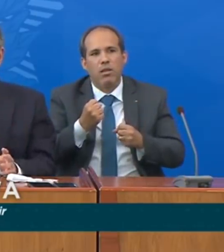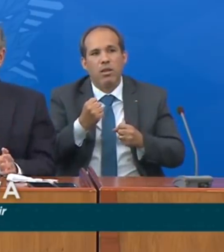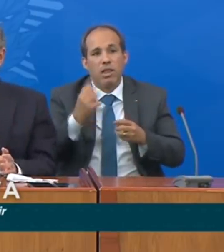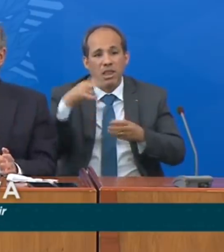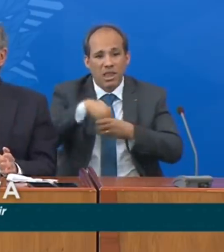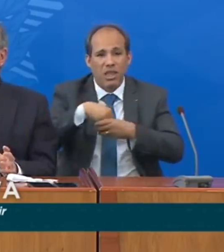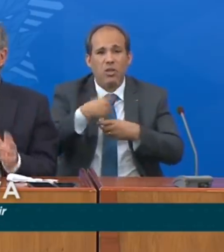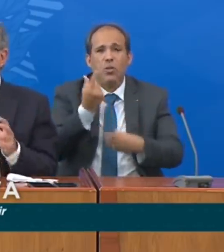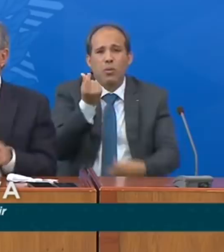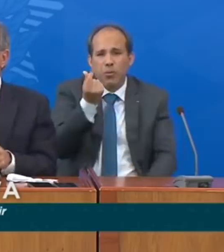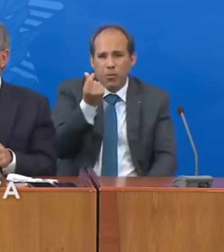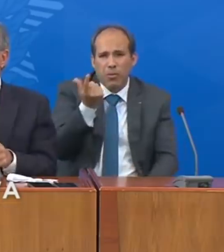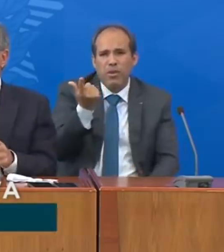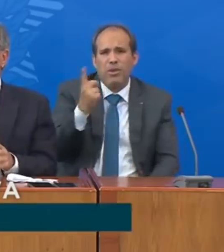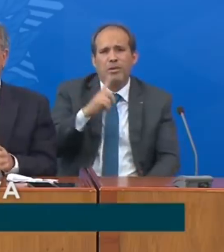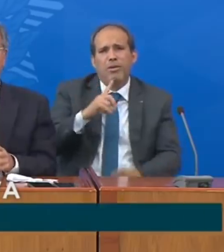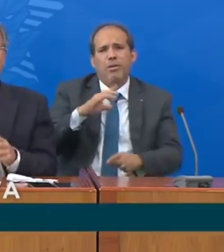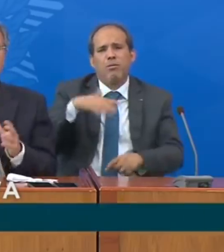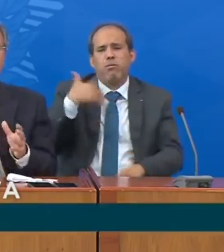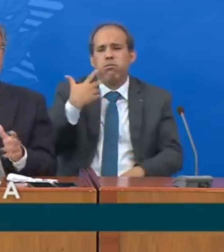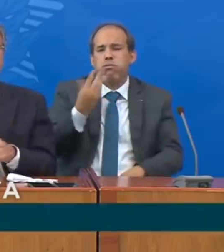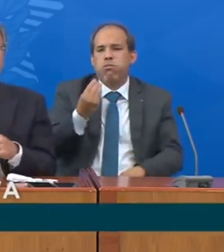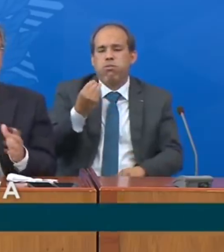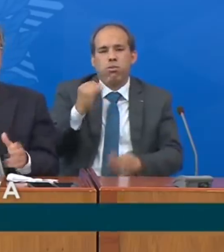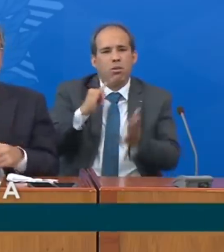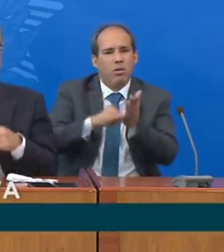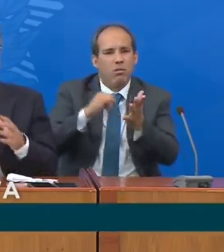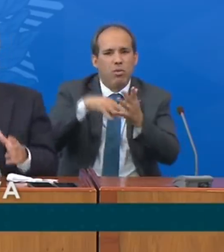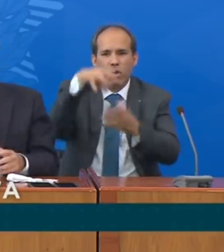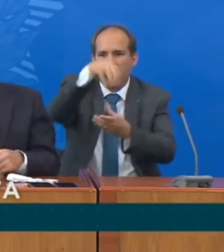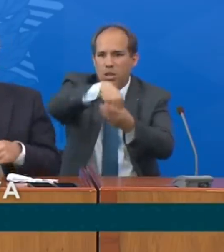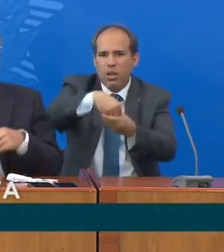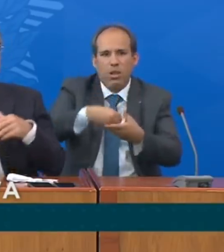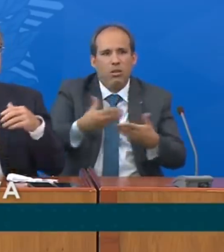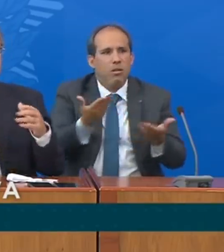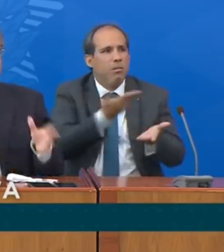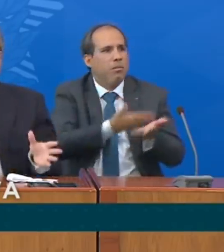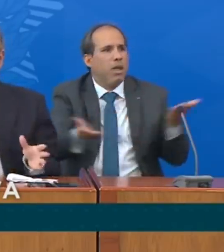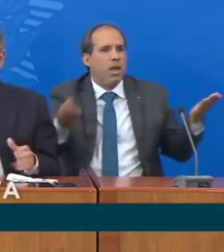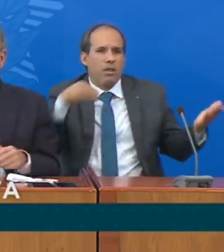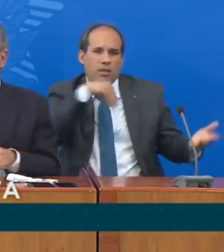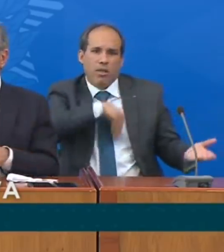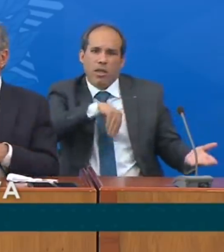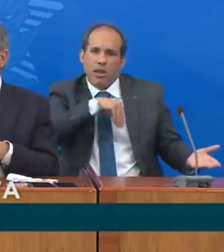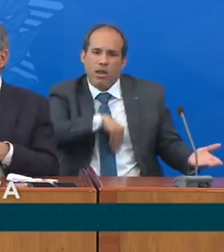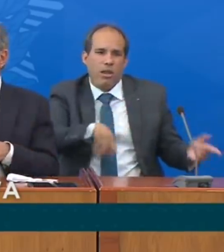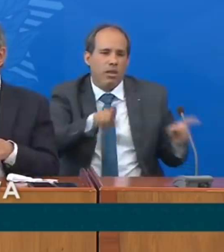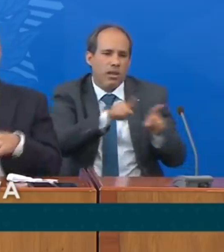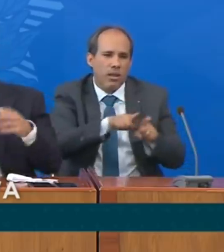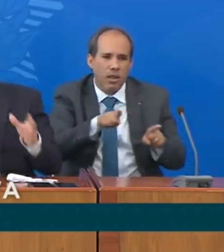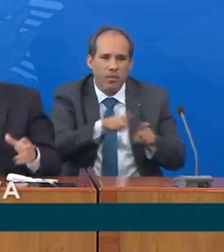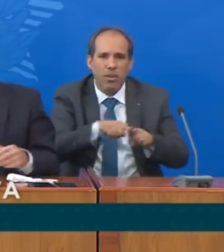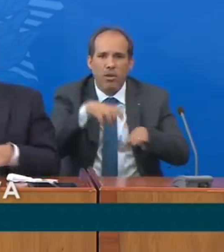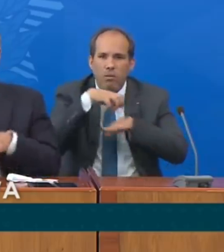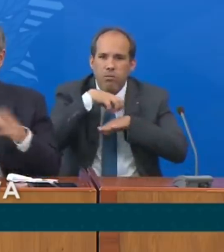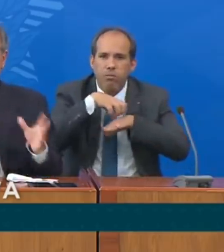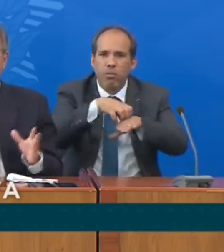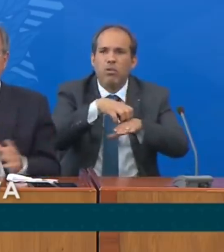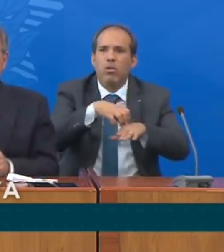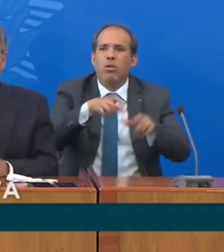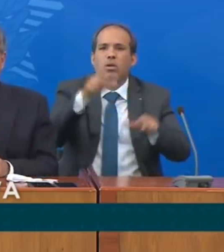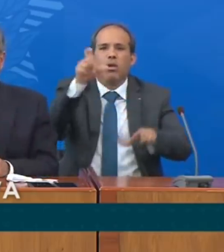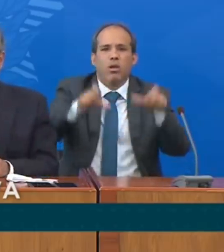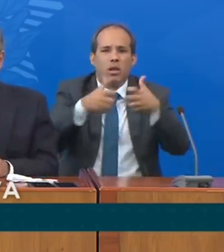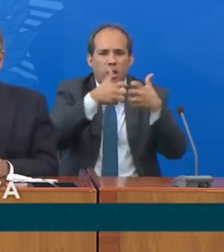no Brasil. Como esse excesso de imposto acaba derrubando o poder de compra dos salários, das receitas dos transportadores, dos caminhoneiros, de todo